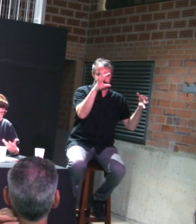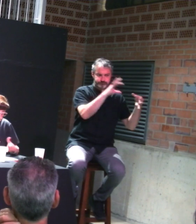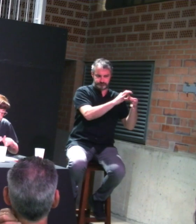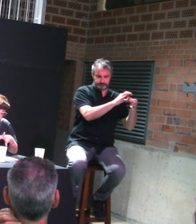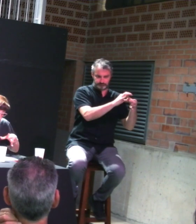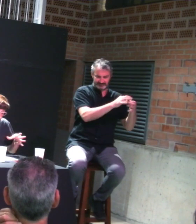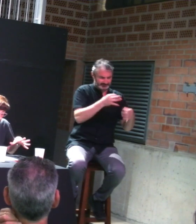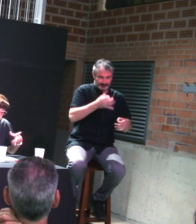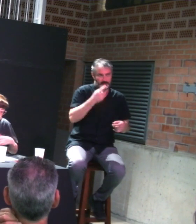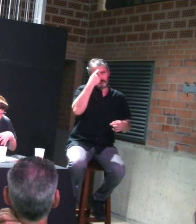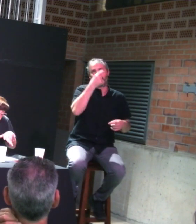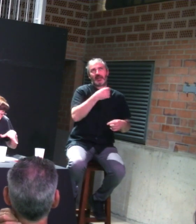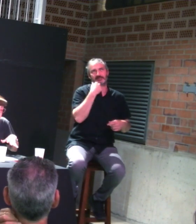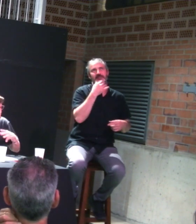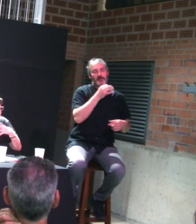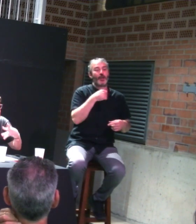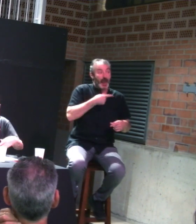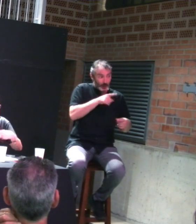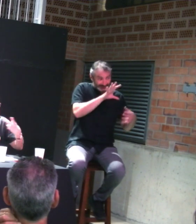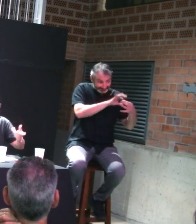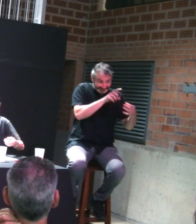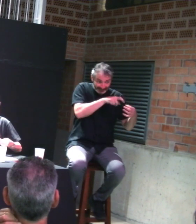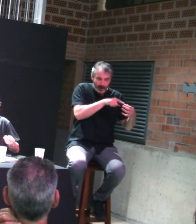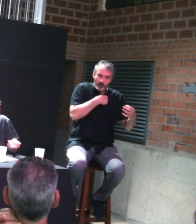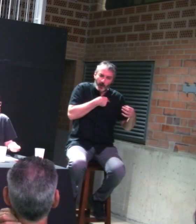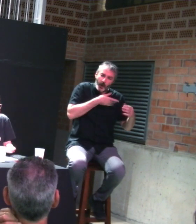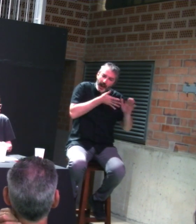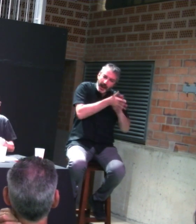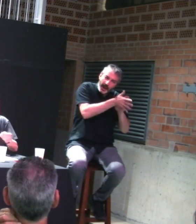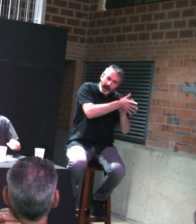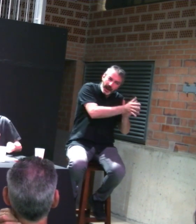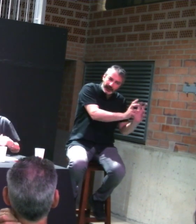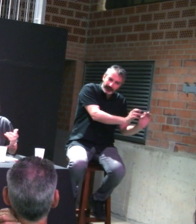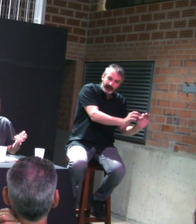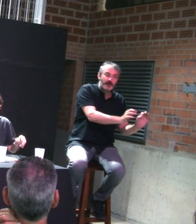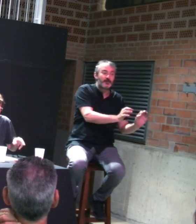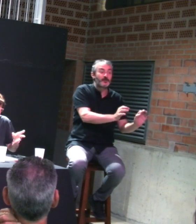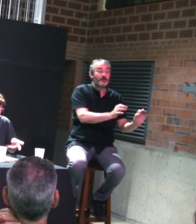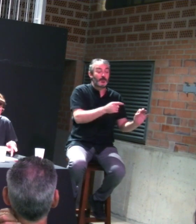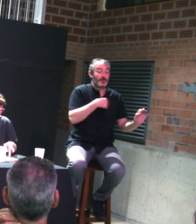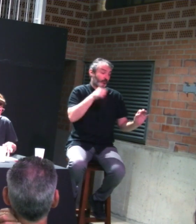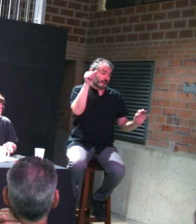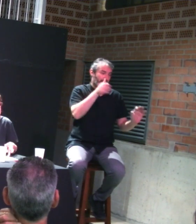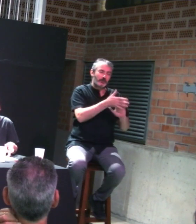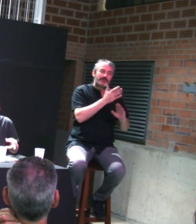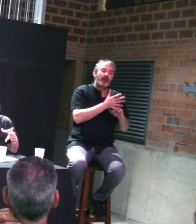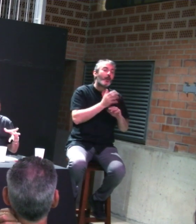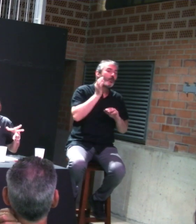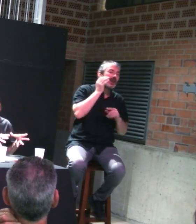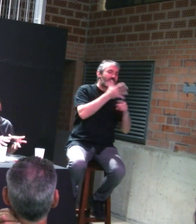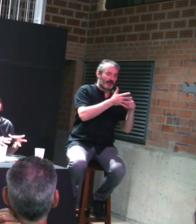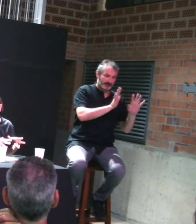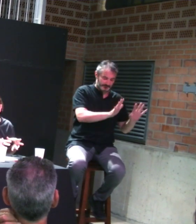esa idea que está presente y que vamos a, que yo voy a ir, digamos, planteando a lo largo de toda mi exposición, es